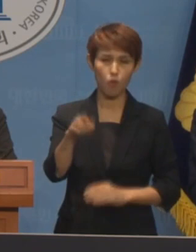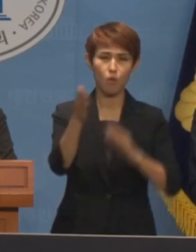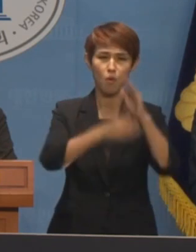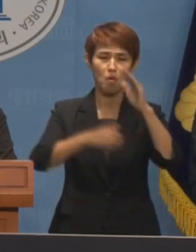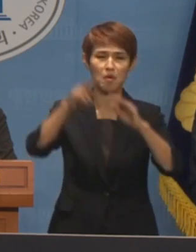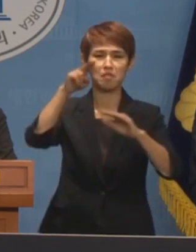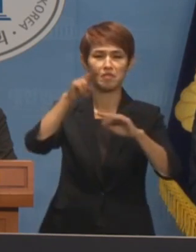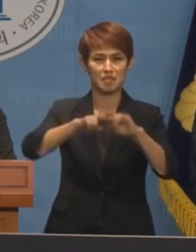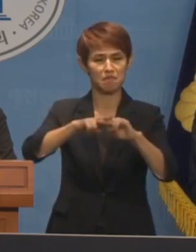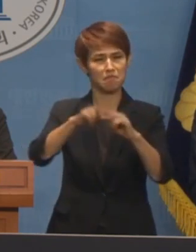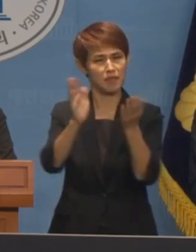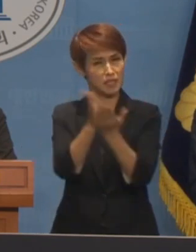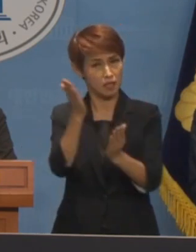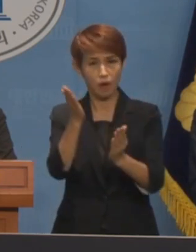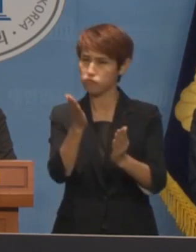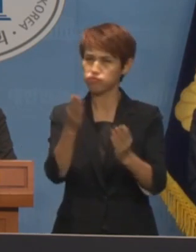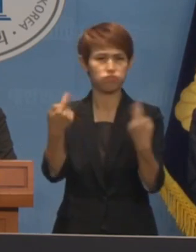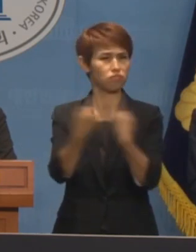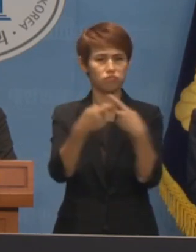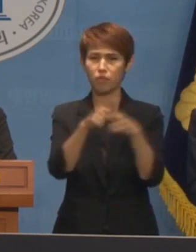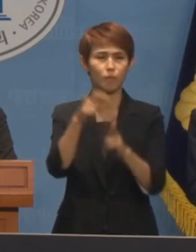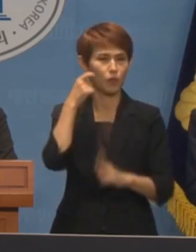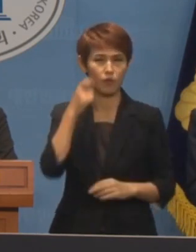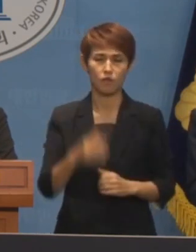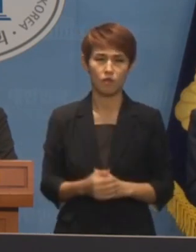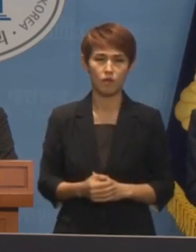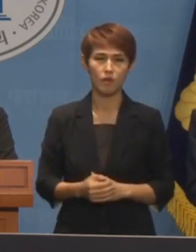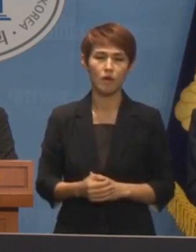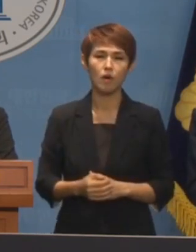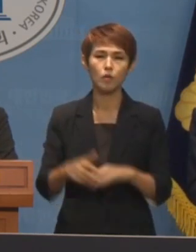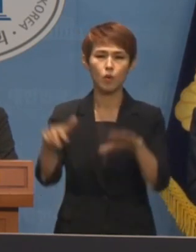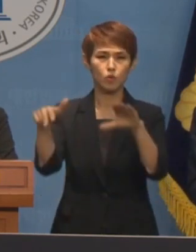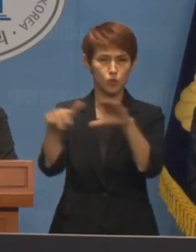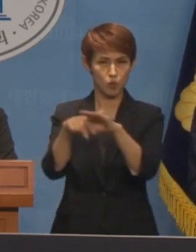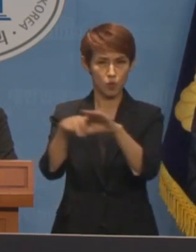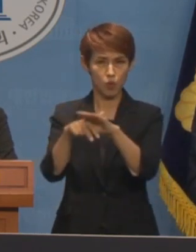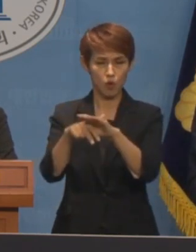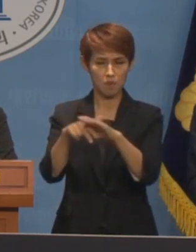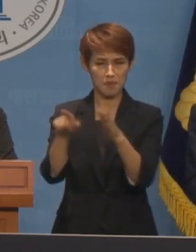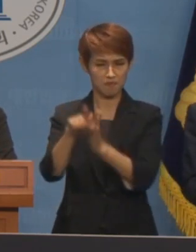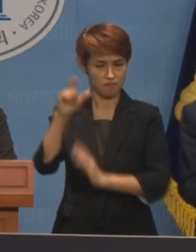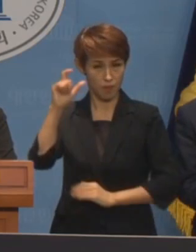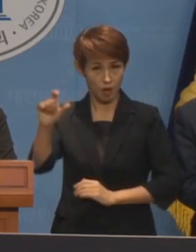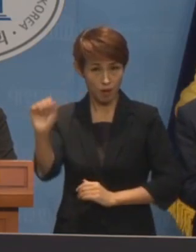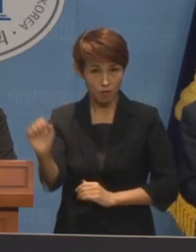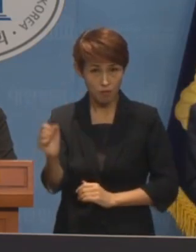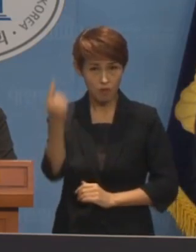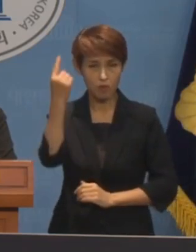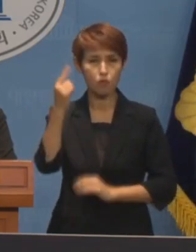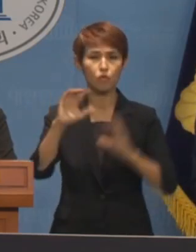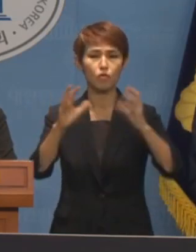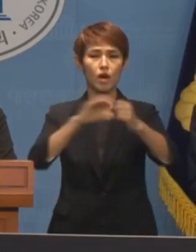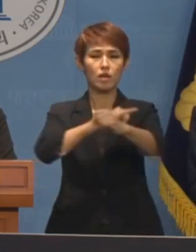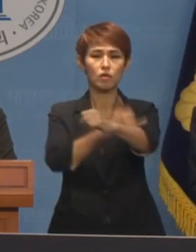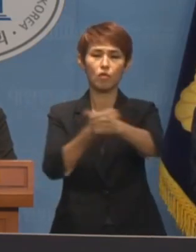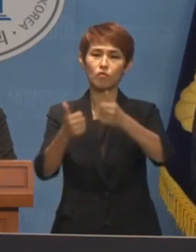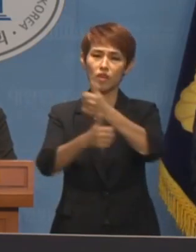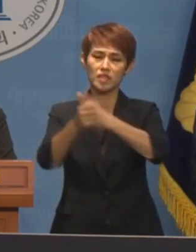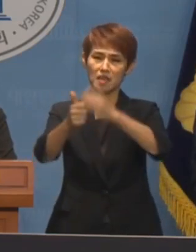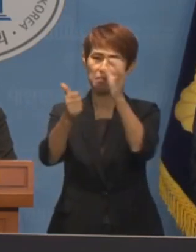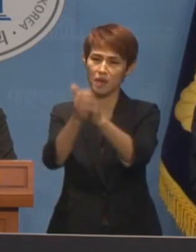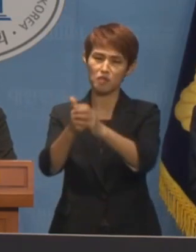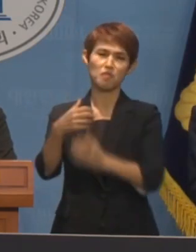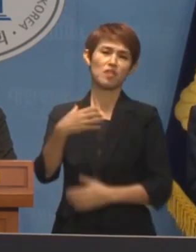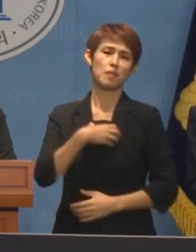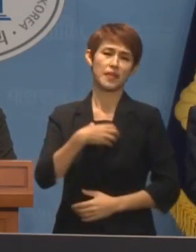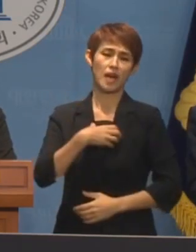부적격한 사유인지 납득할 수 없다. 특정 종교에 대한 강한 신념 때문에 국가인권위원장을 맡는 것이 매우